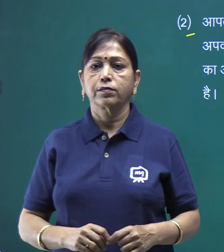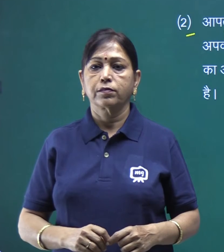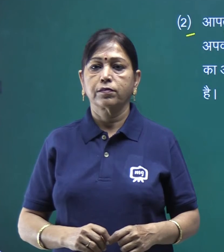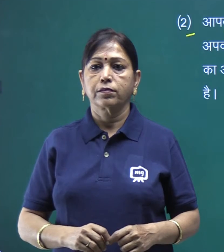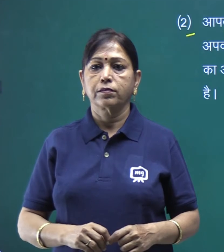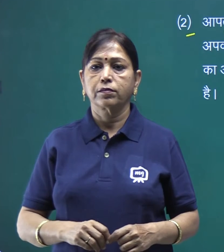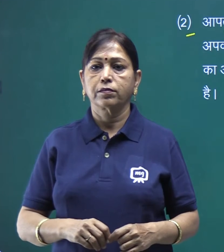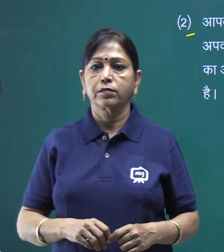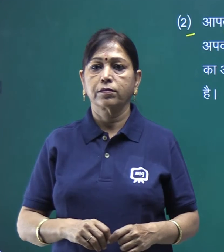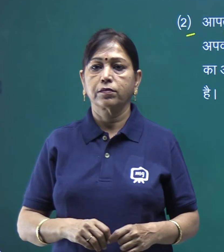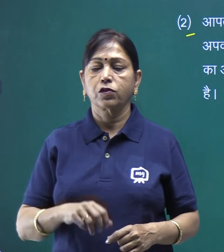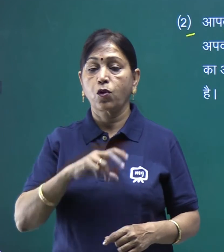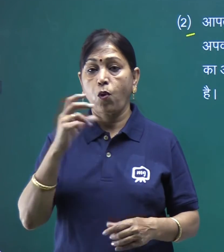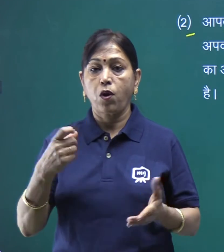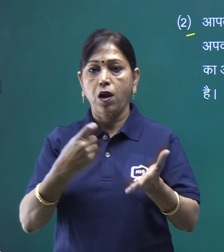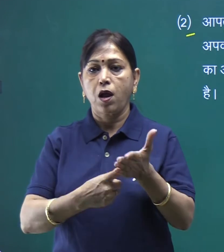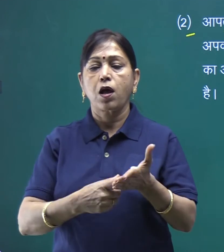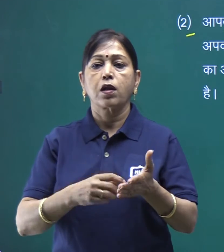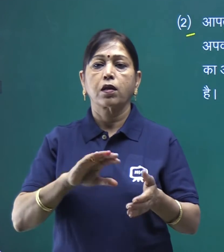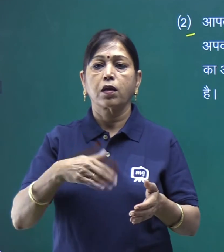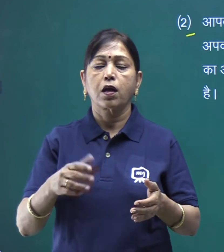और अपवर्तन कोण R की ज्या